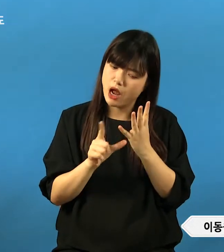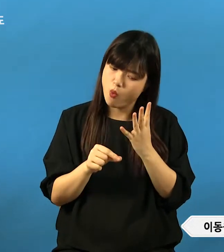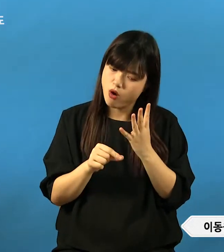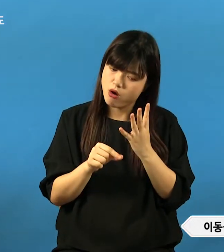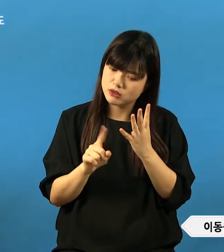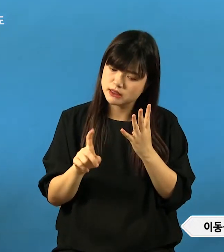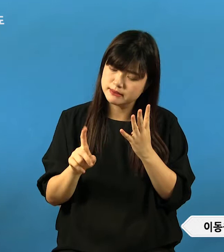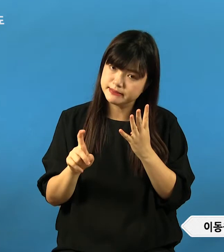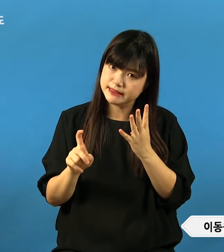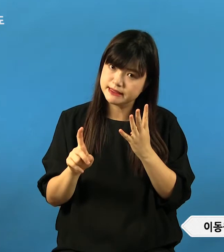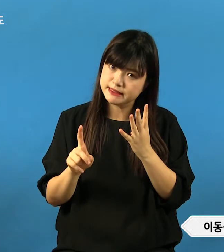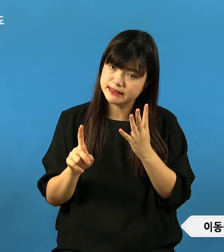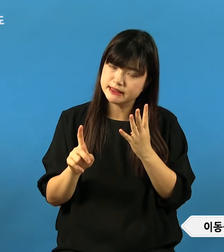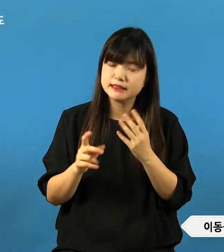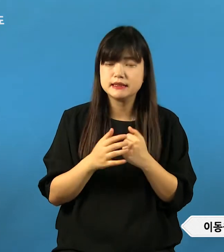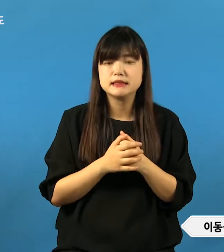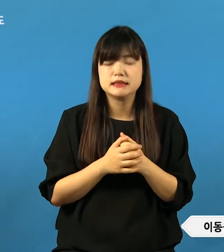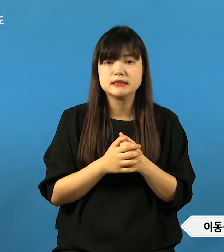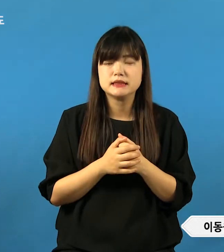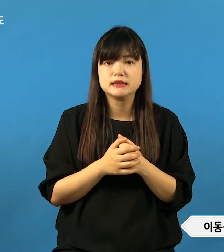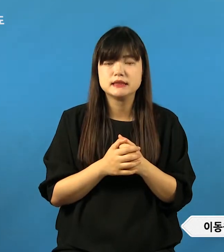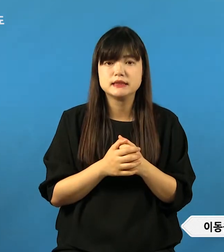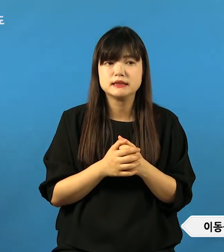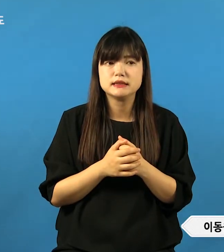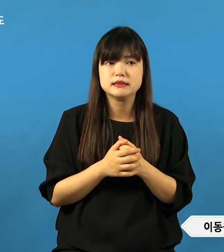정확하게 4월 11일자